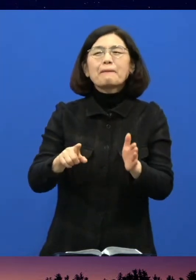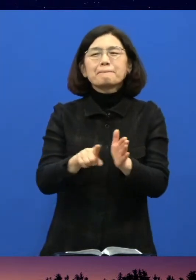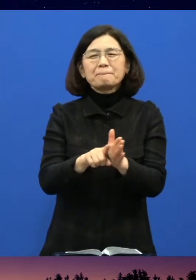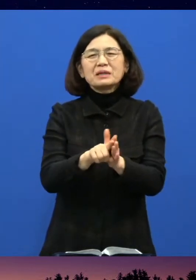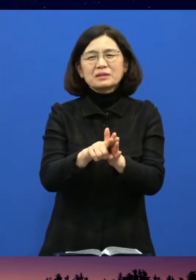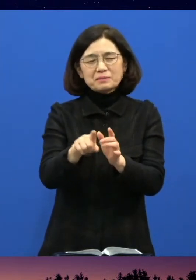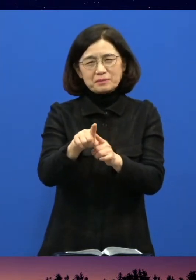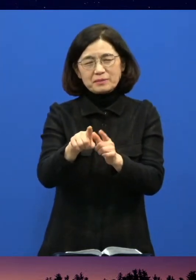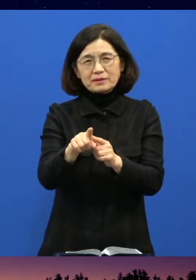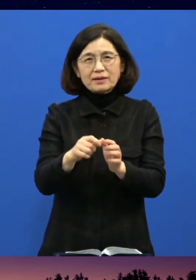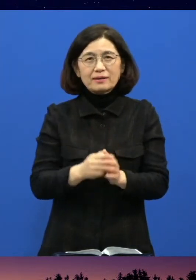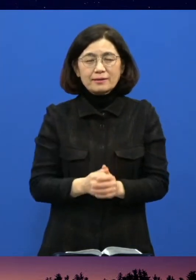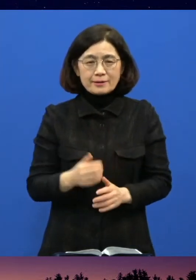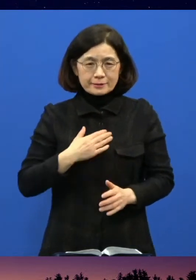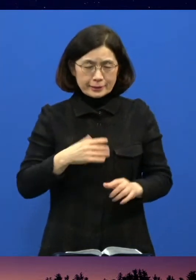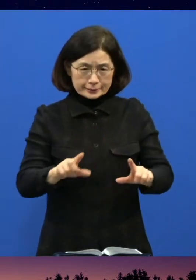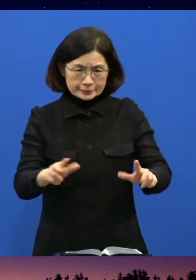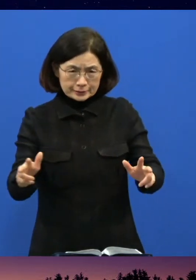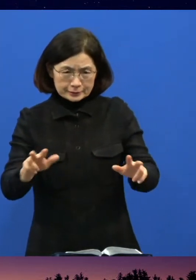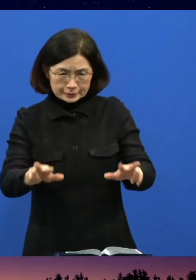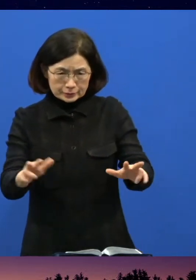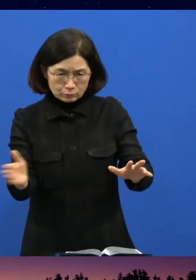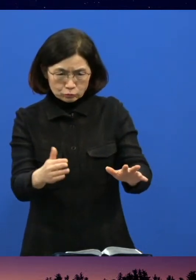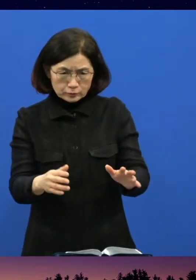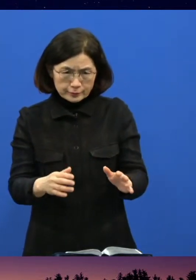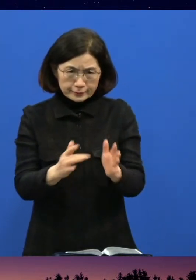오늘 내가 믿자고 해서 믿어졌습니까, 여러분?